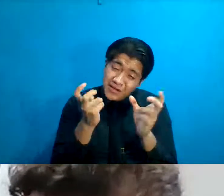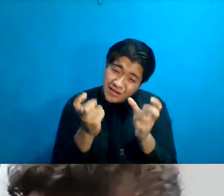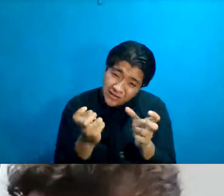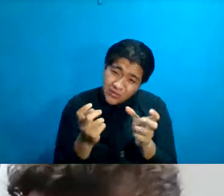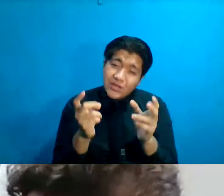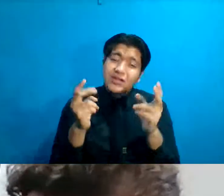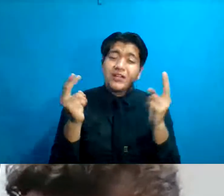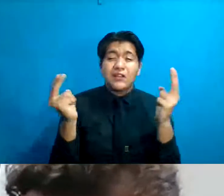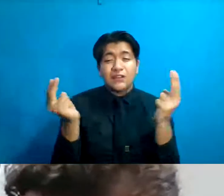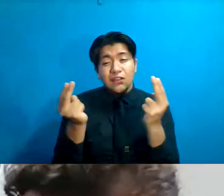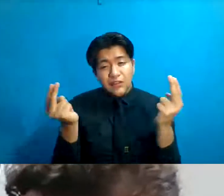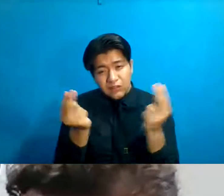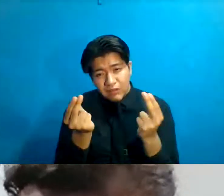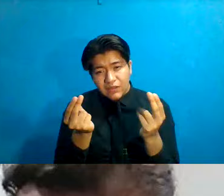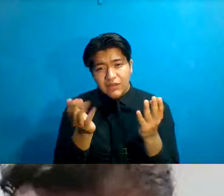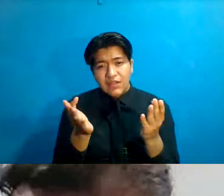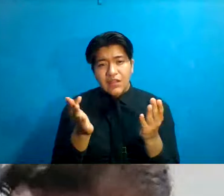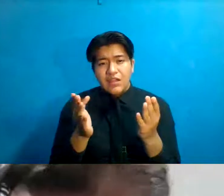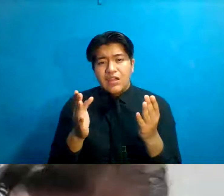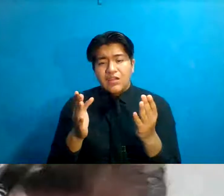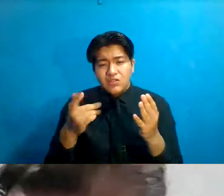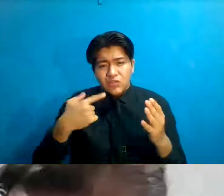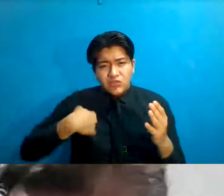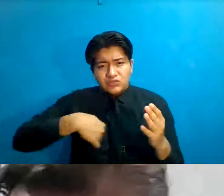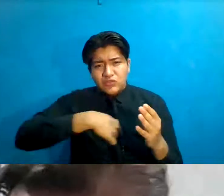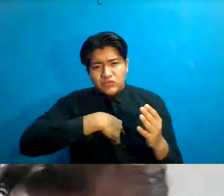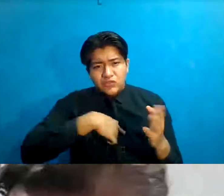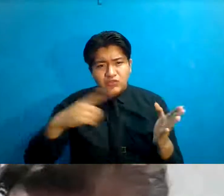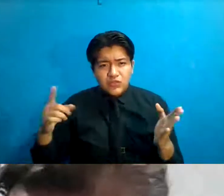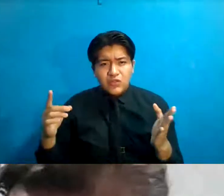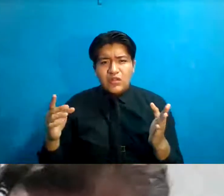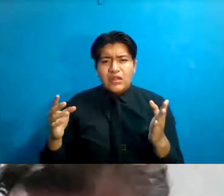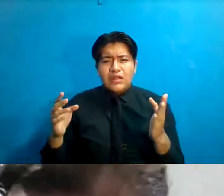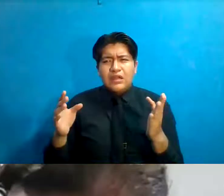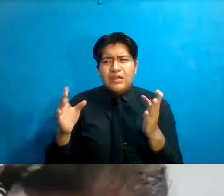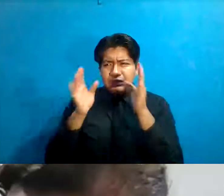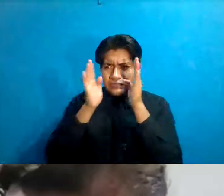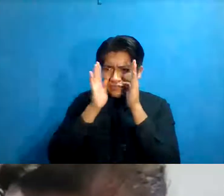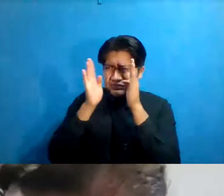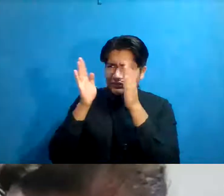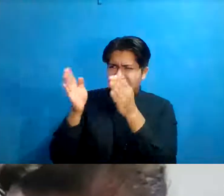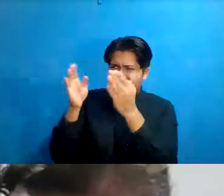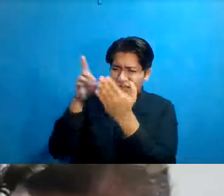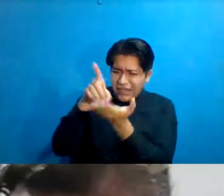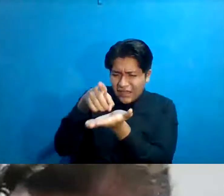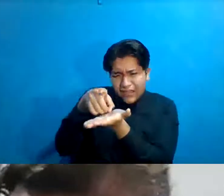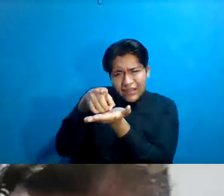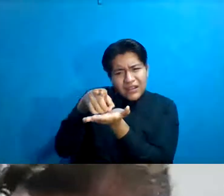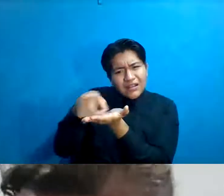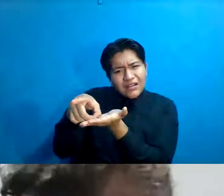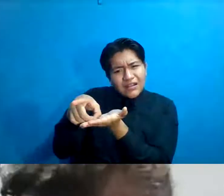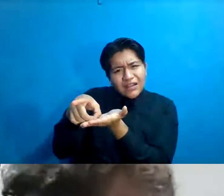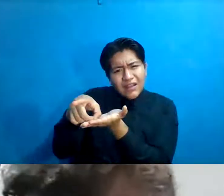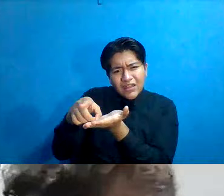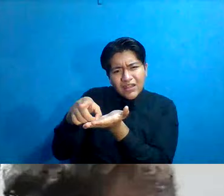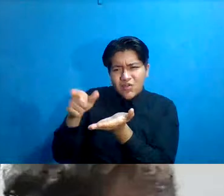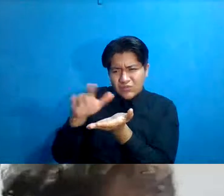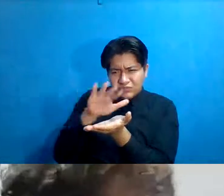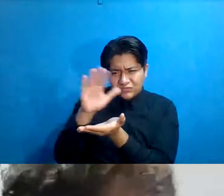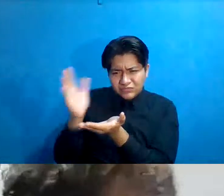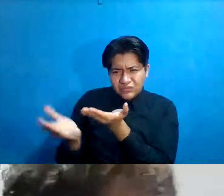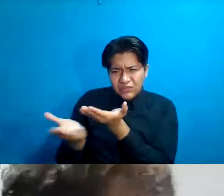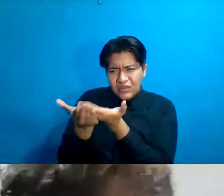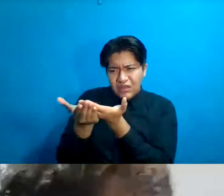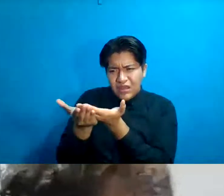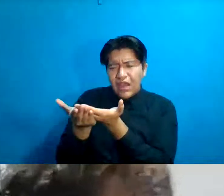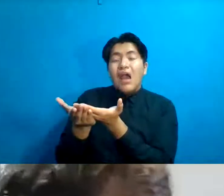necesario abrir nuestra concepción, es necesario enfocar el derecho, incluso hacer una manifestación de tener